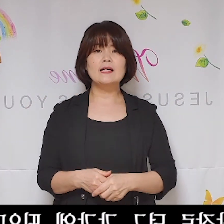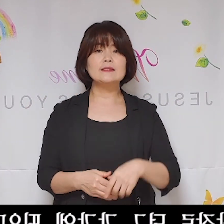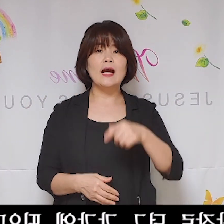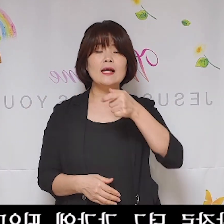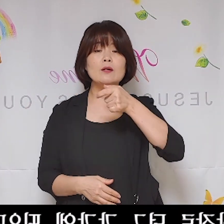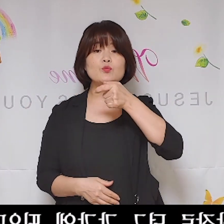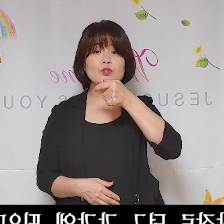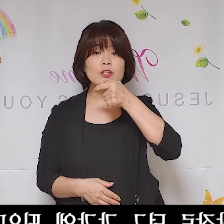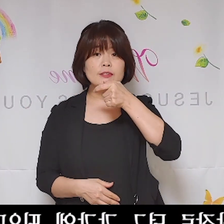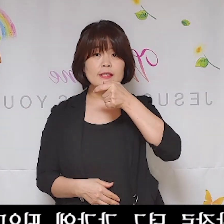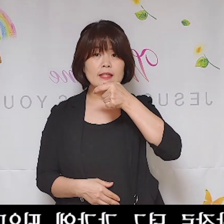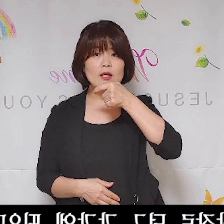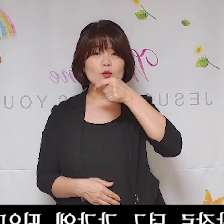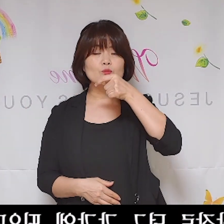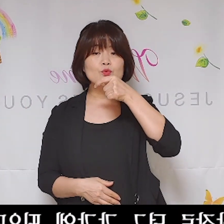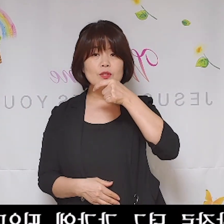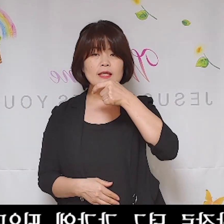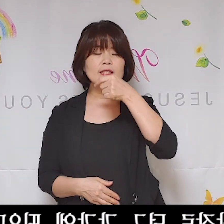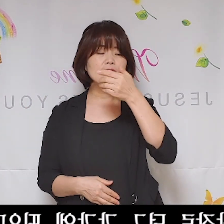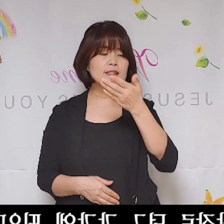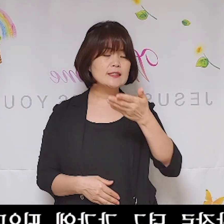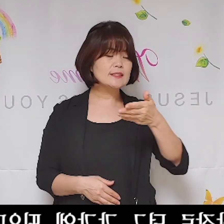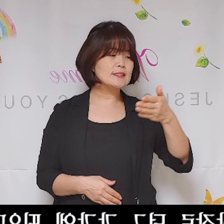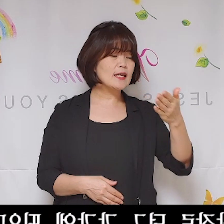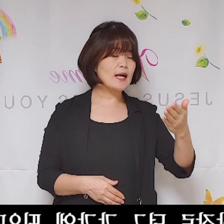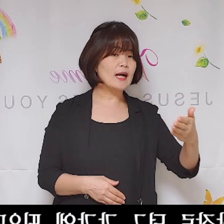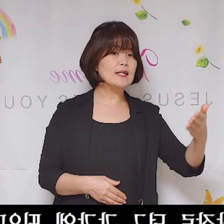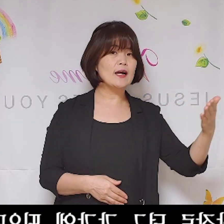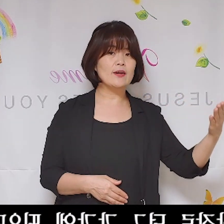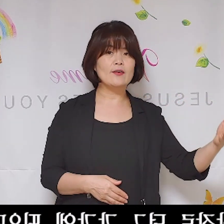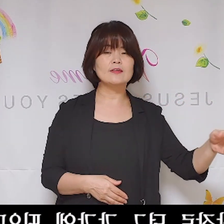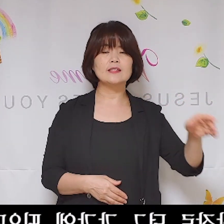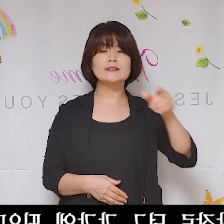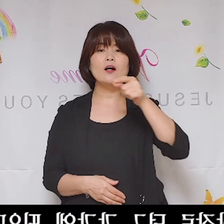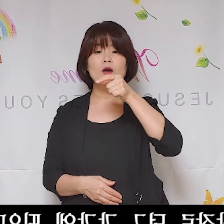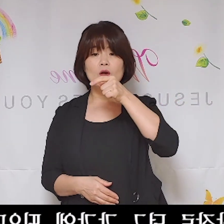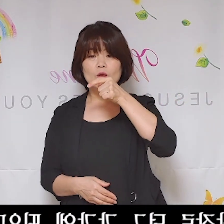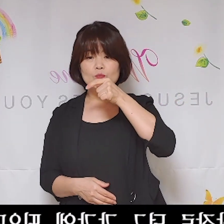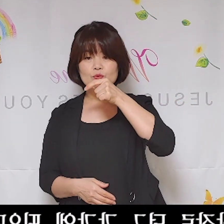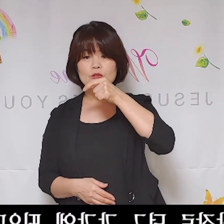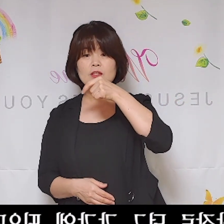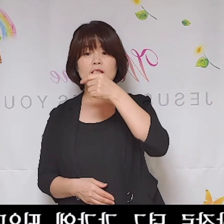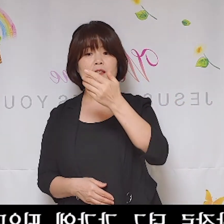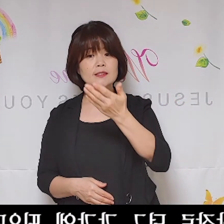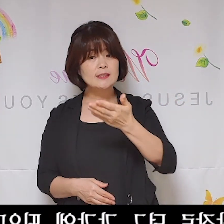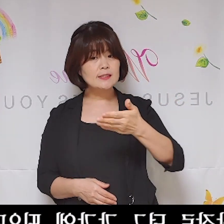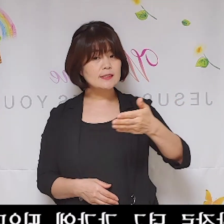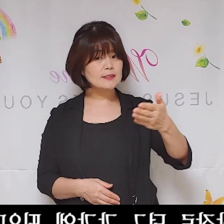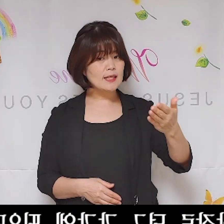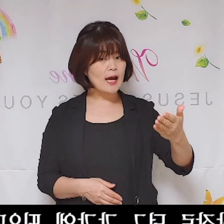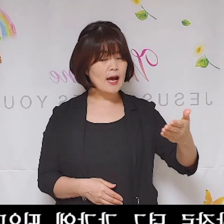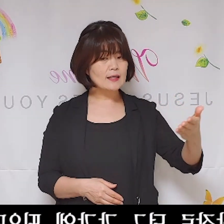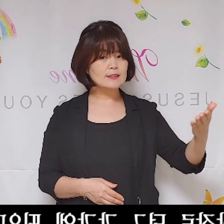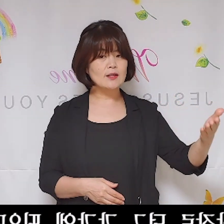강가는 아까 물이었잖아요. 물이 흐르는 게 강가예요. 그래서 물 흐르다. 그죠?